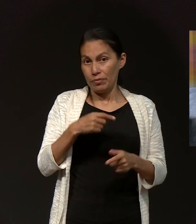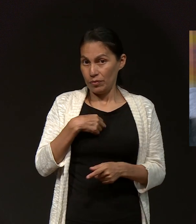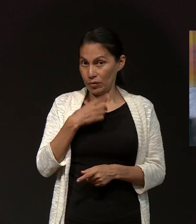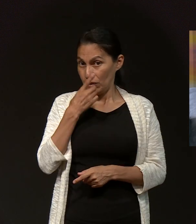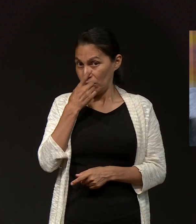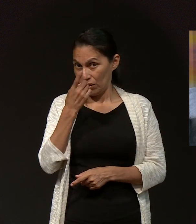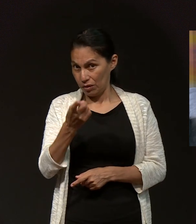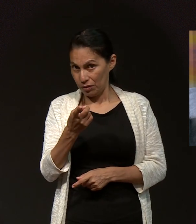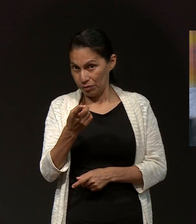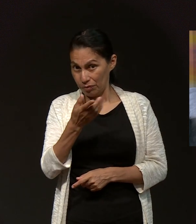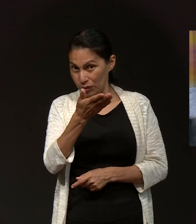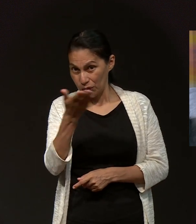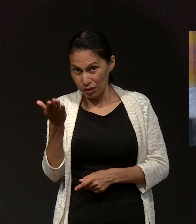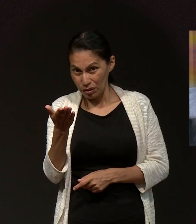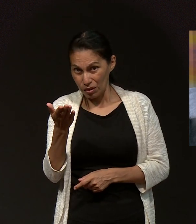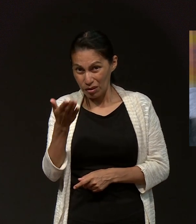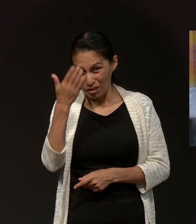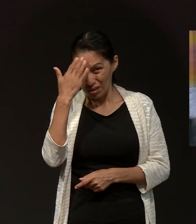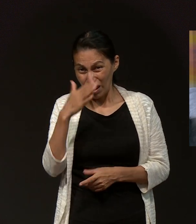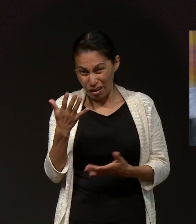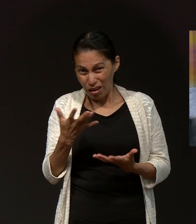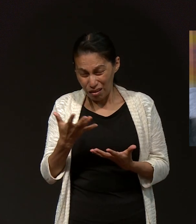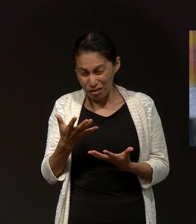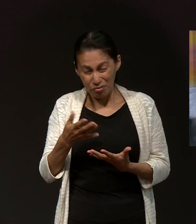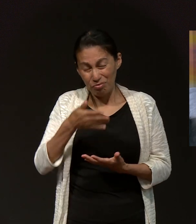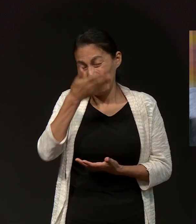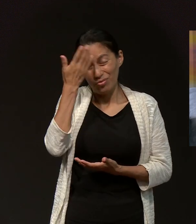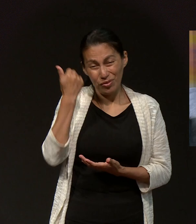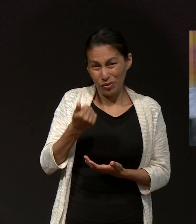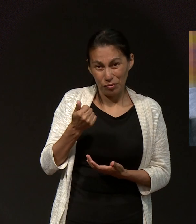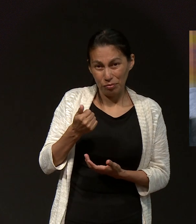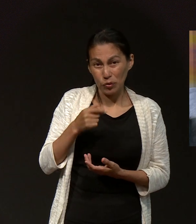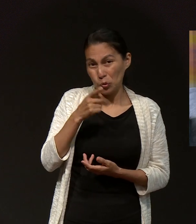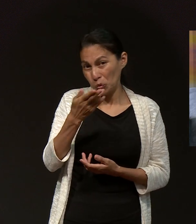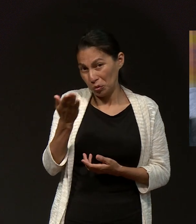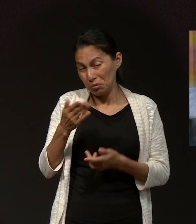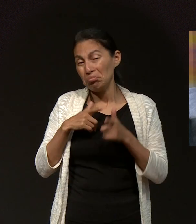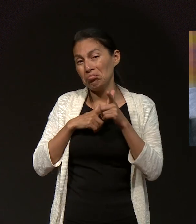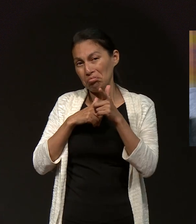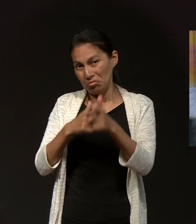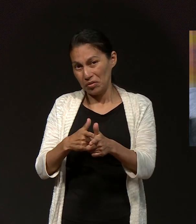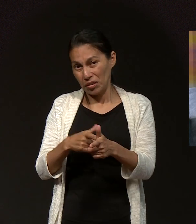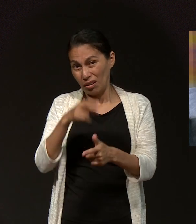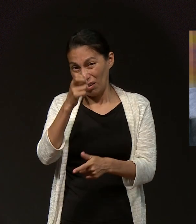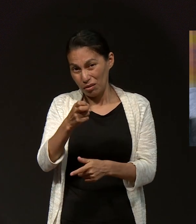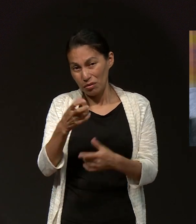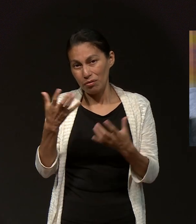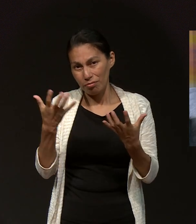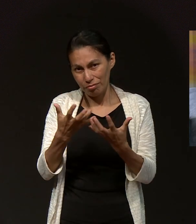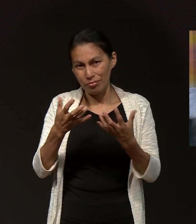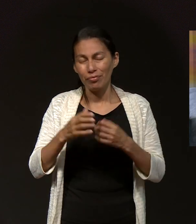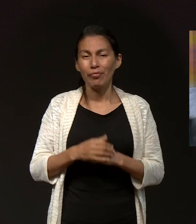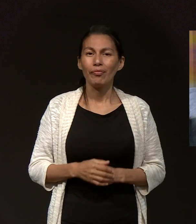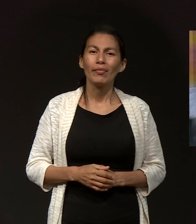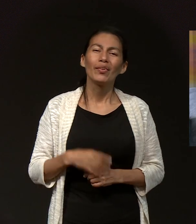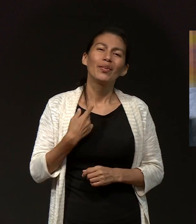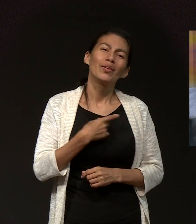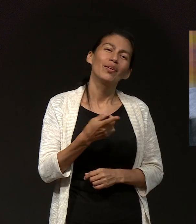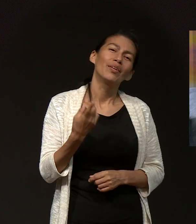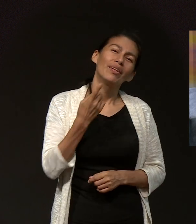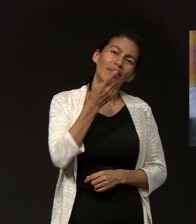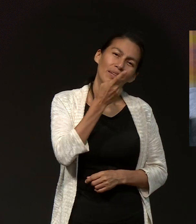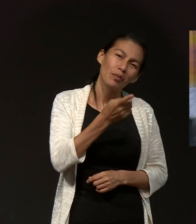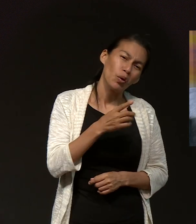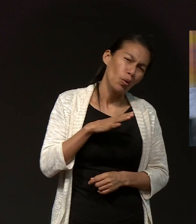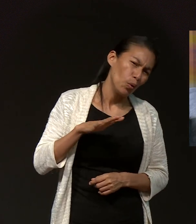de alguna forma él sigue. así que te voy a decir esto. No sé qué han estado haciendo. Lo que sea que han estado haciendo, síganlo haciendo, porque está funcionando.